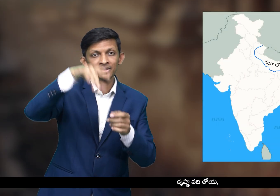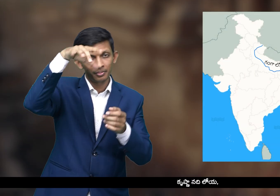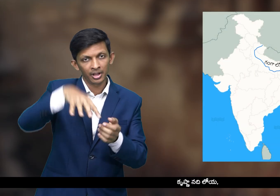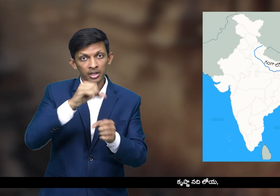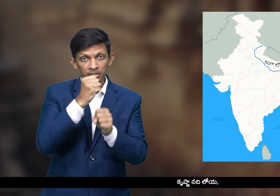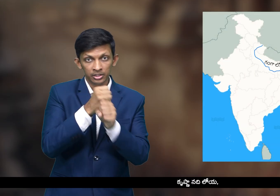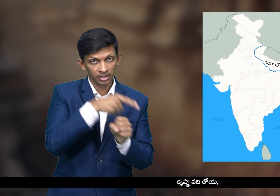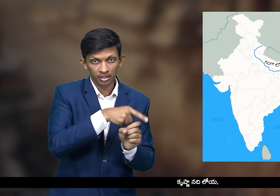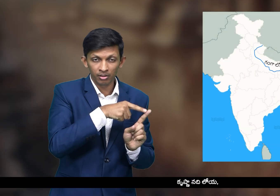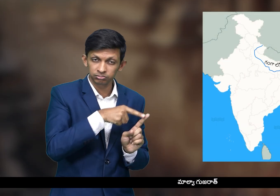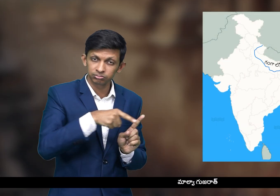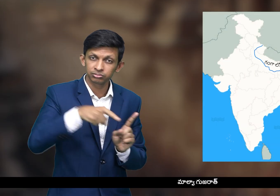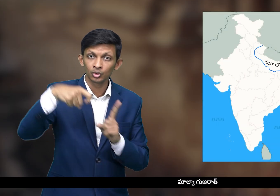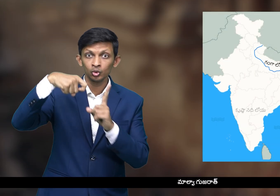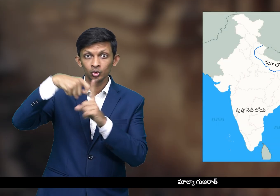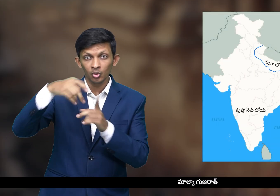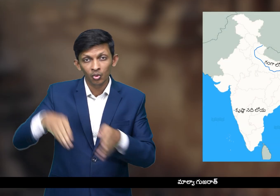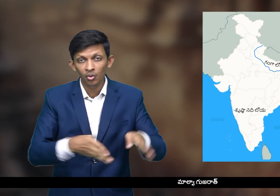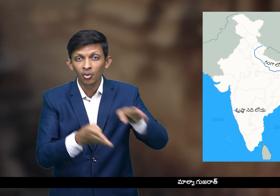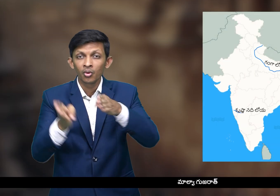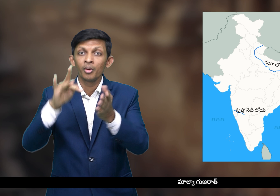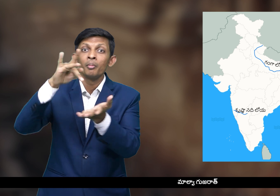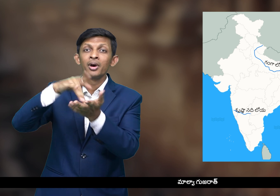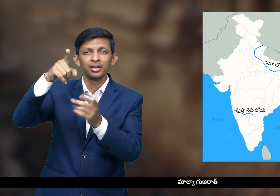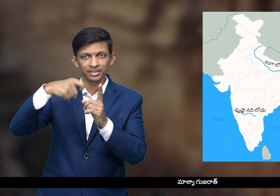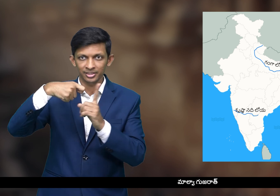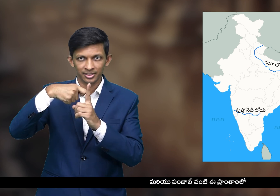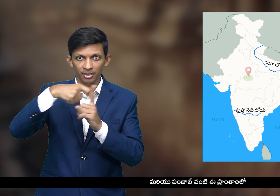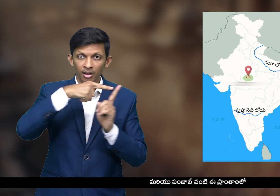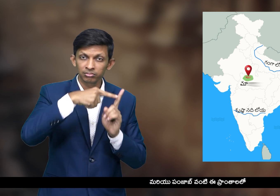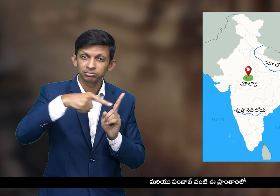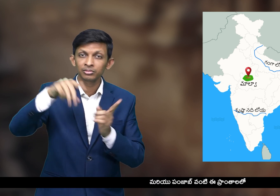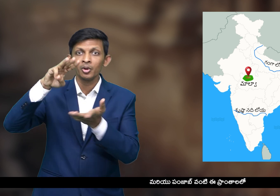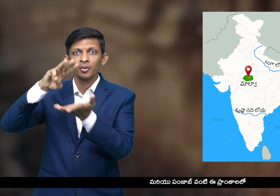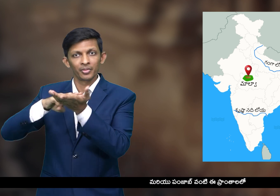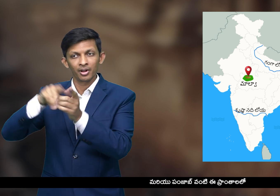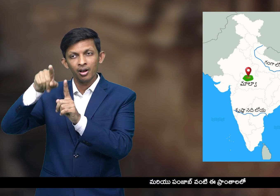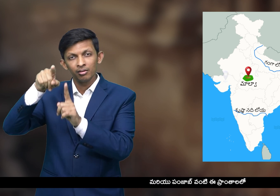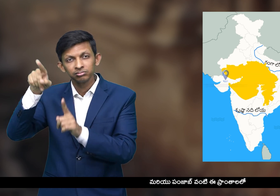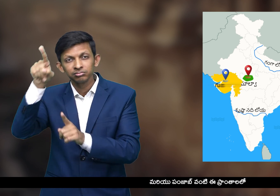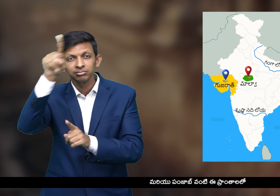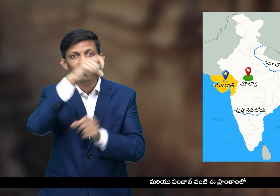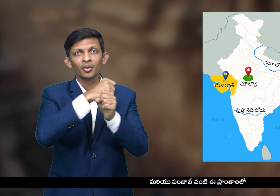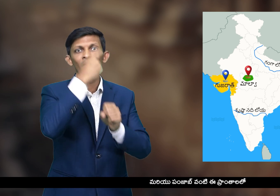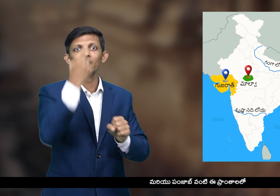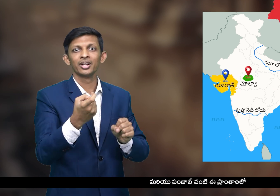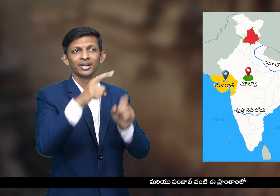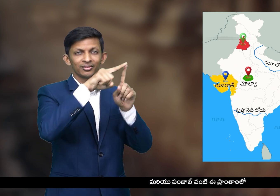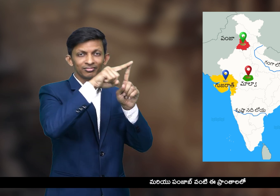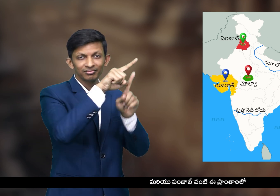కృష్ణానది లోయ, మాల్వా, గుజరాత్ మరియు పంజాబ్ వంటి ఈ